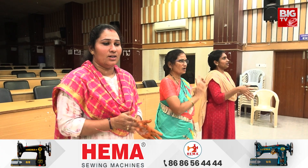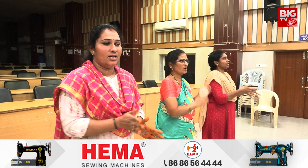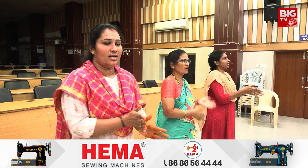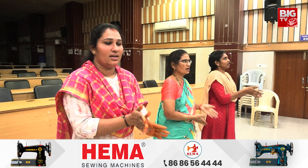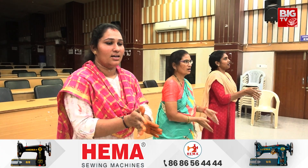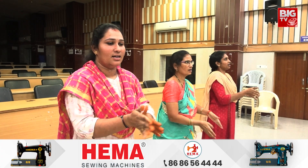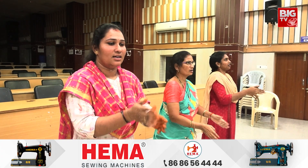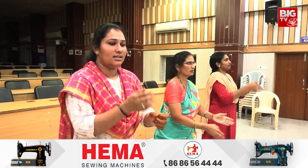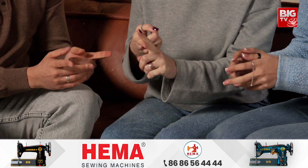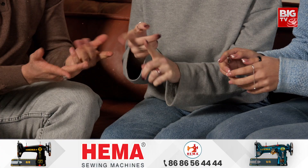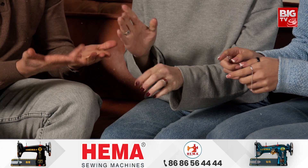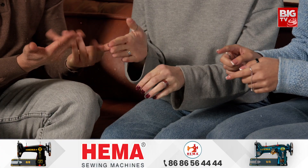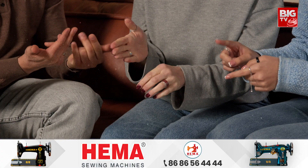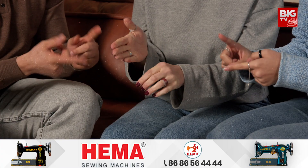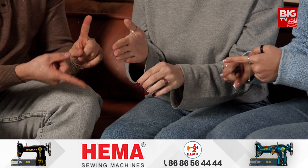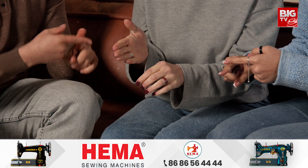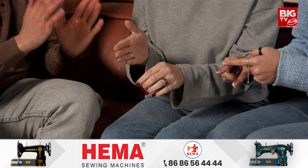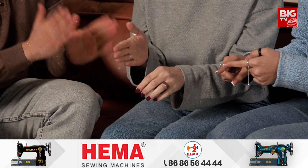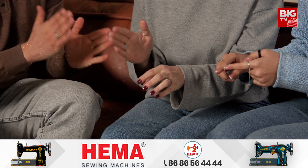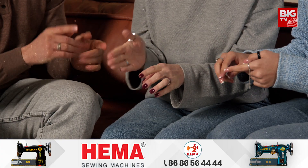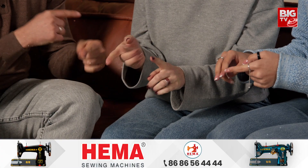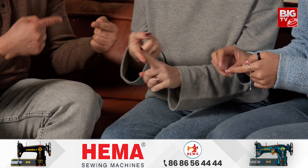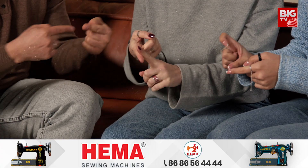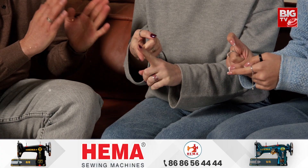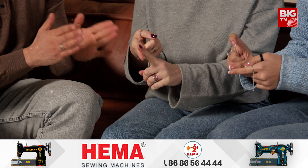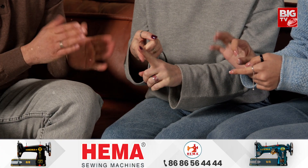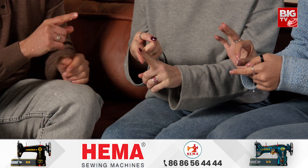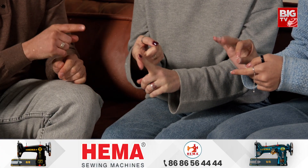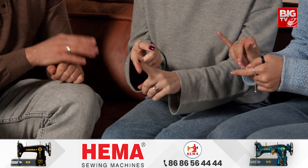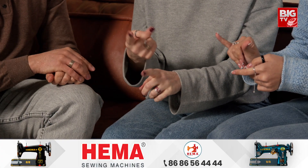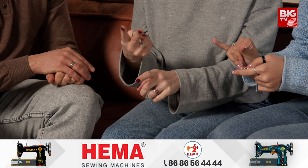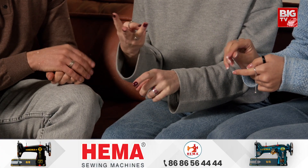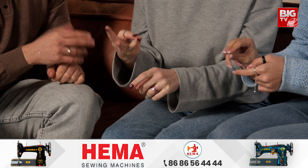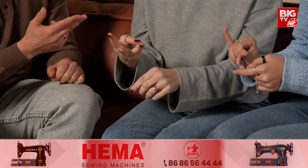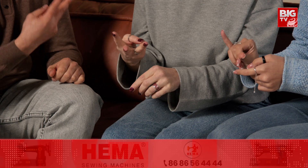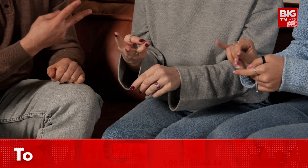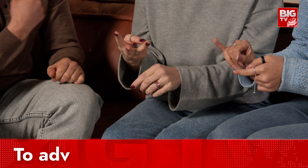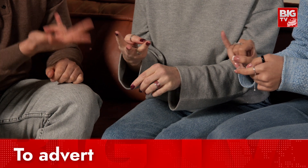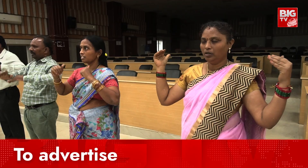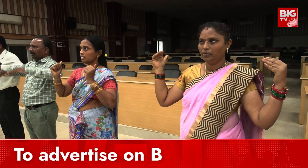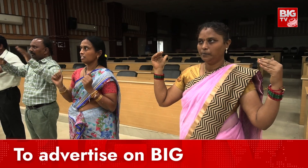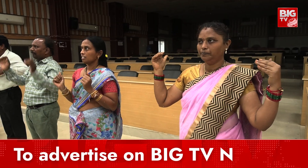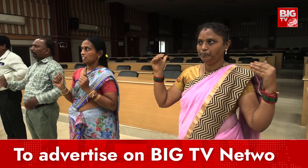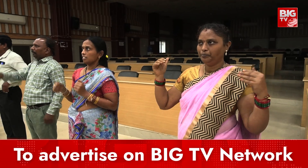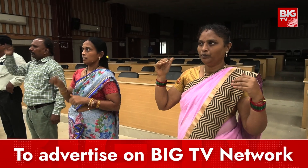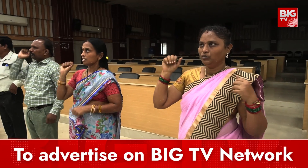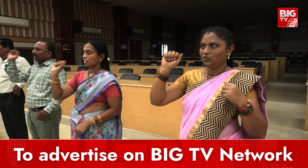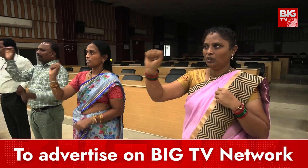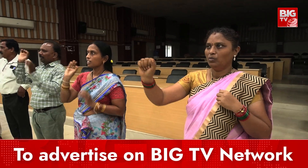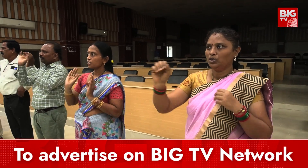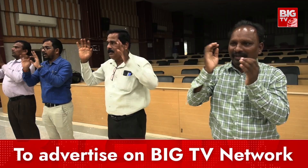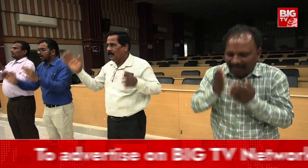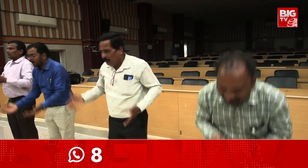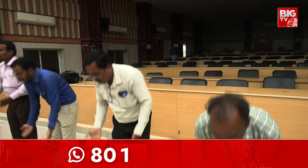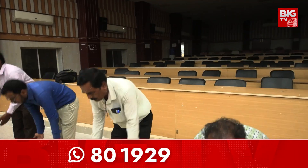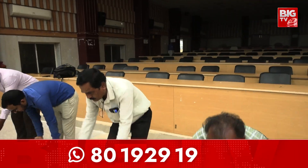అసలు కమ్యూనికేషన్ అంటున్నారు. 2 చేతులు, వాటికున్న వేళ్లు, అవి కదిలించే తీరు, ఇదే సైన్ భాష. కేవలం చేతులు కదిలించడమే